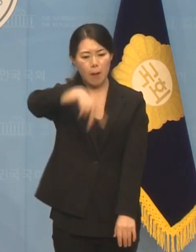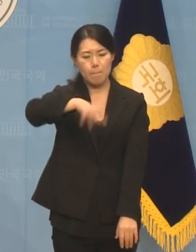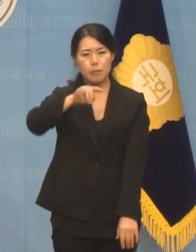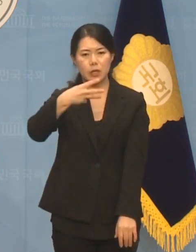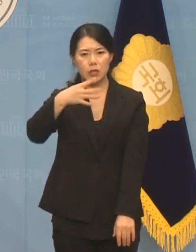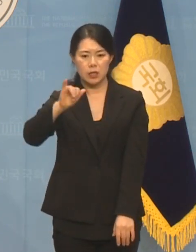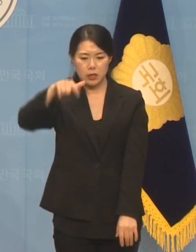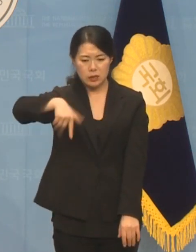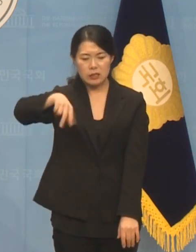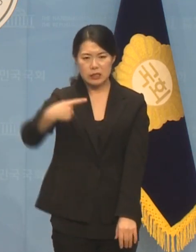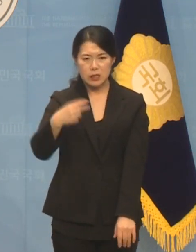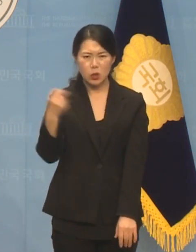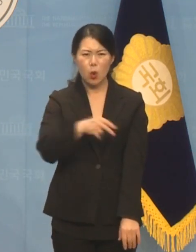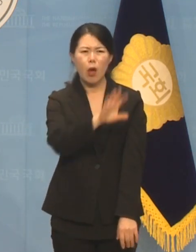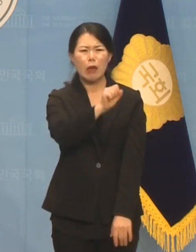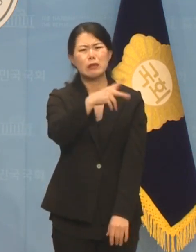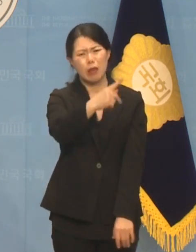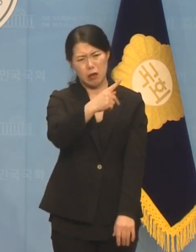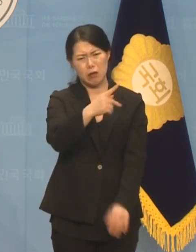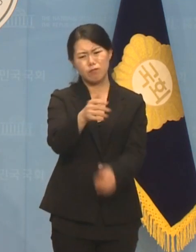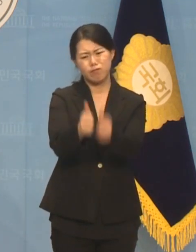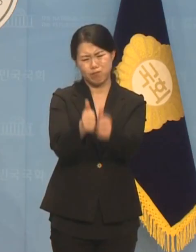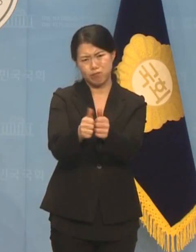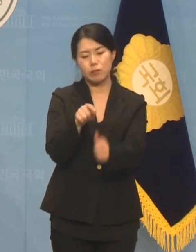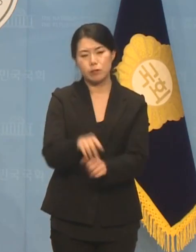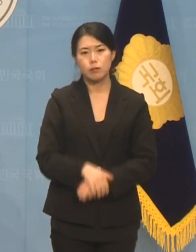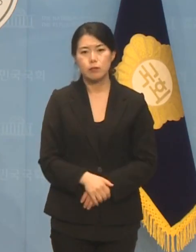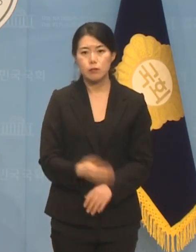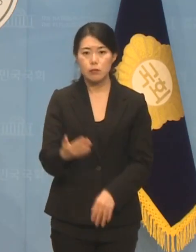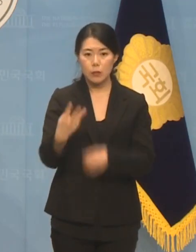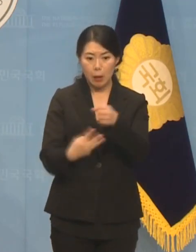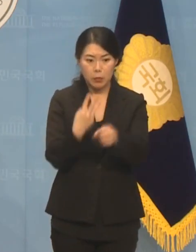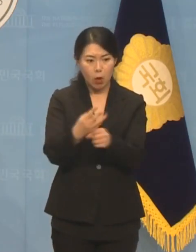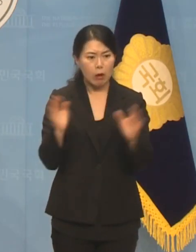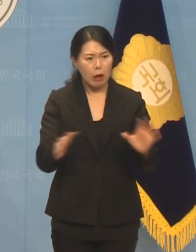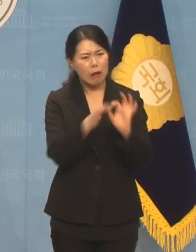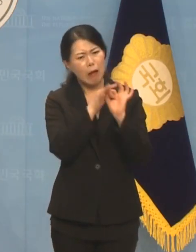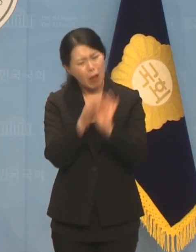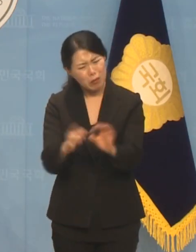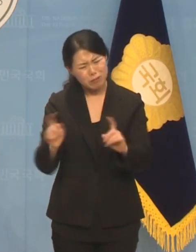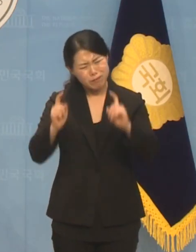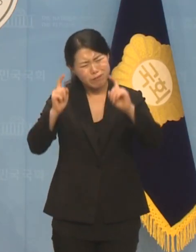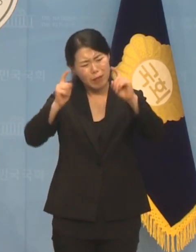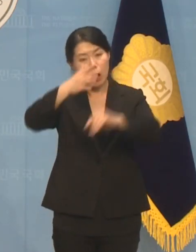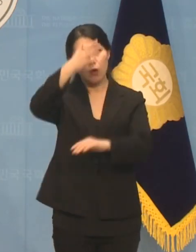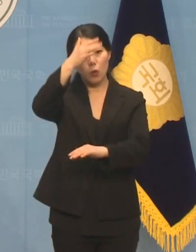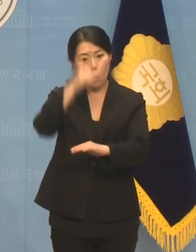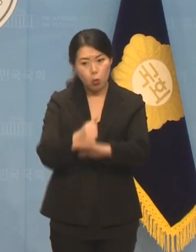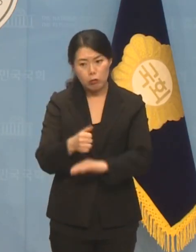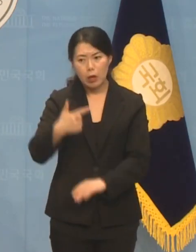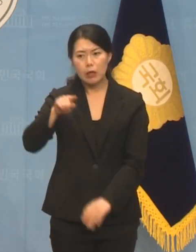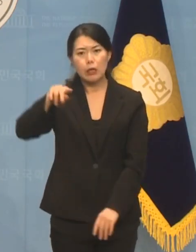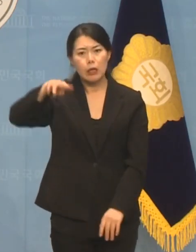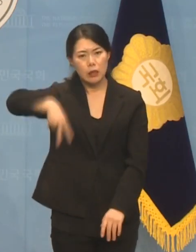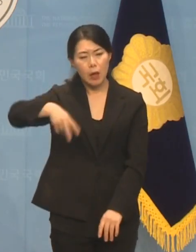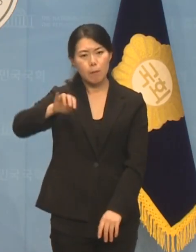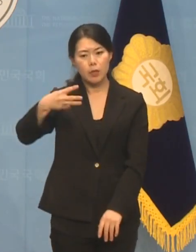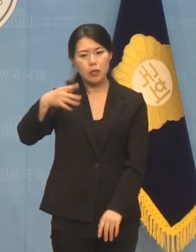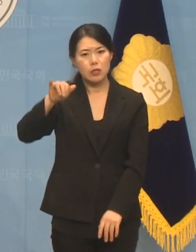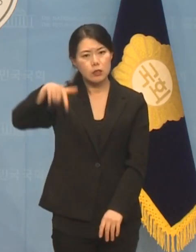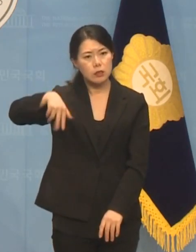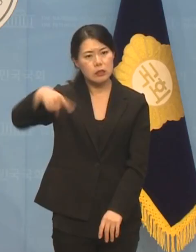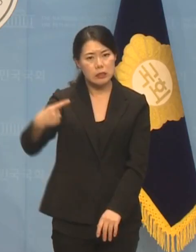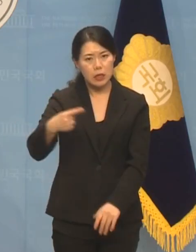SK 브로드밴드의 분쟁입니다. 이 분쟁은 3년 동안 지속되었고 결국엔 넷플릭스가 망 이용